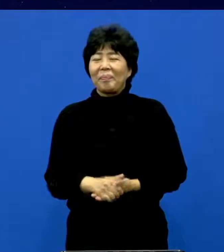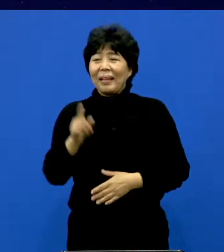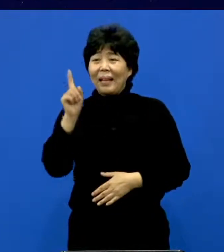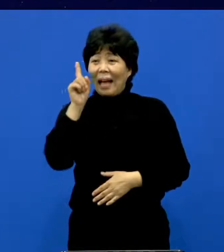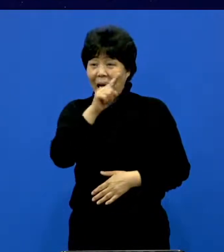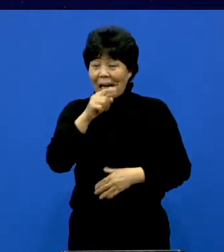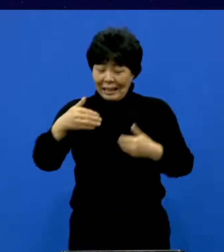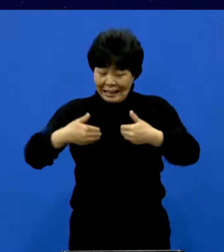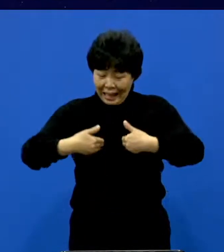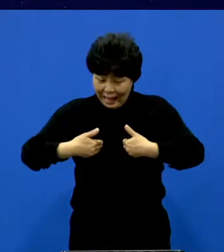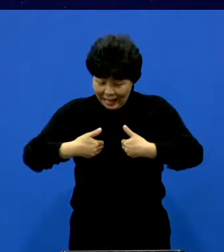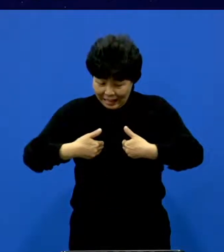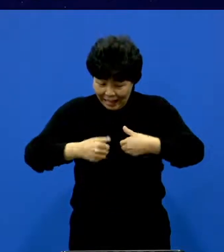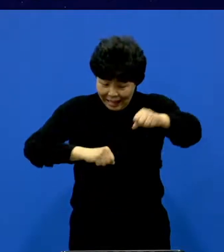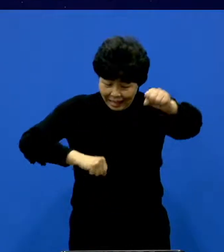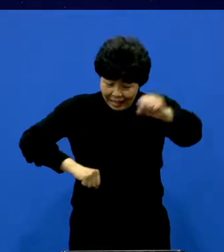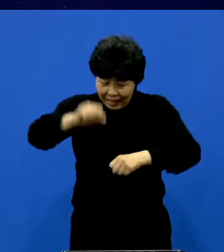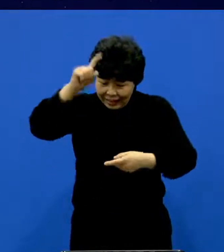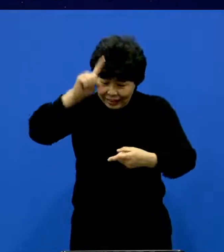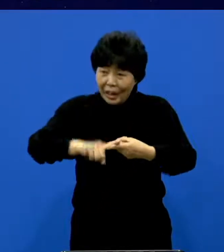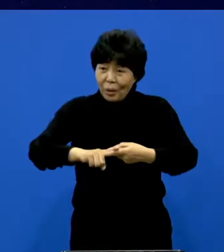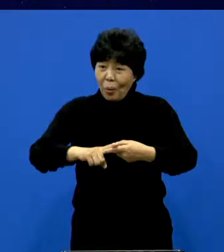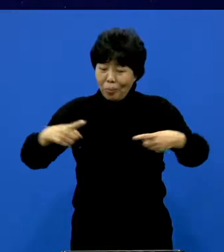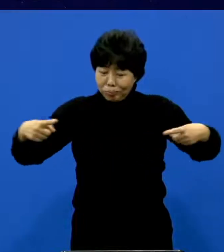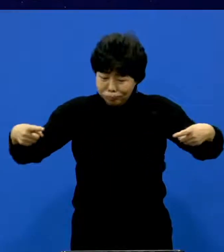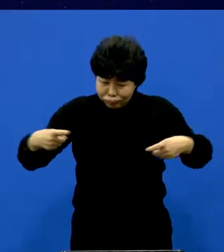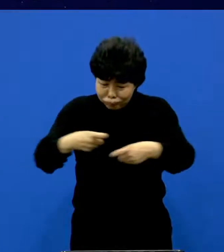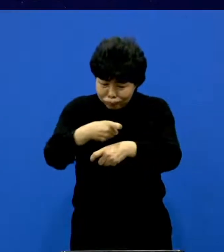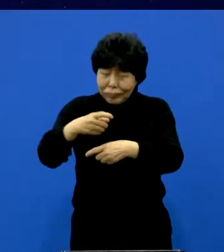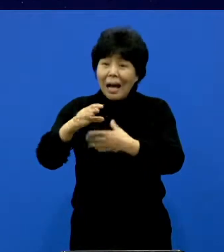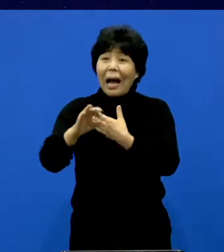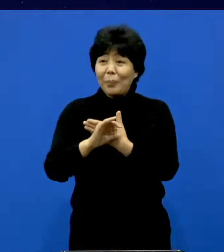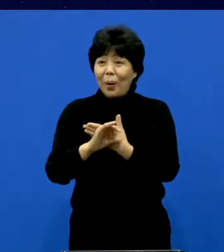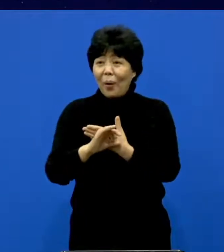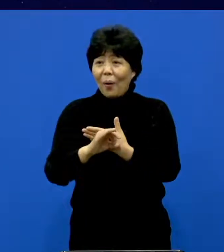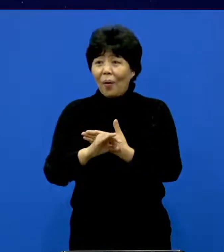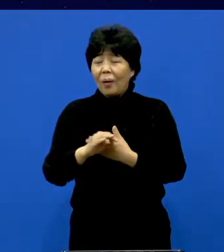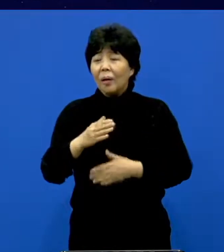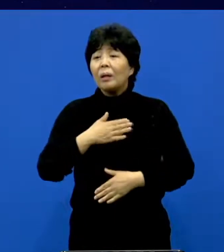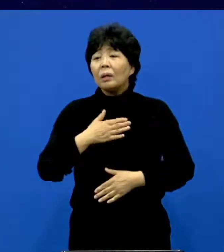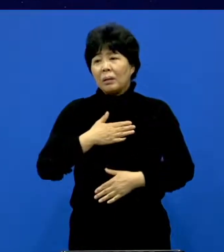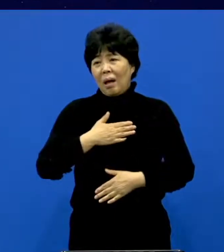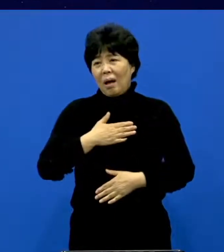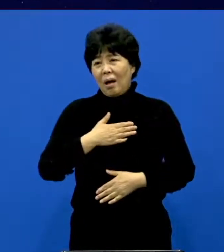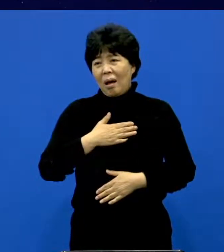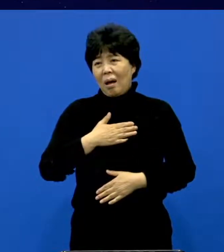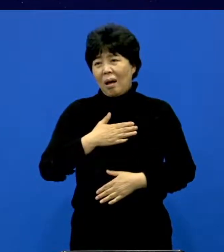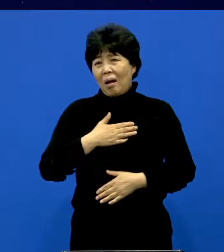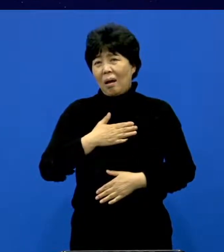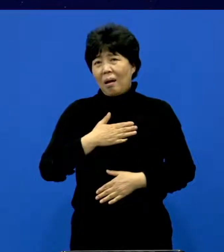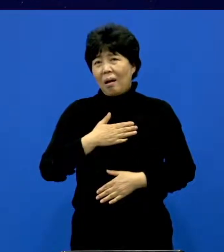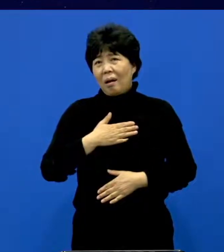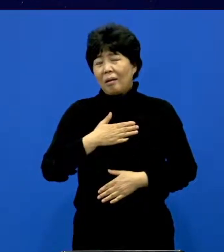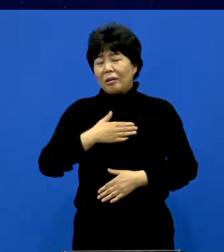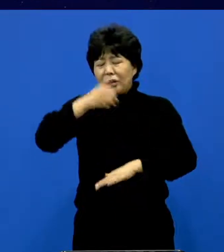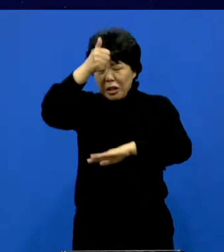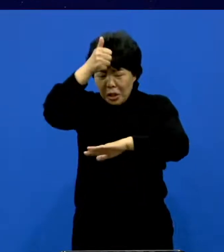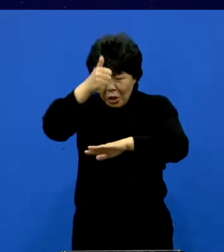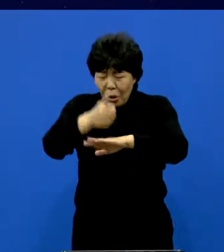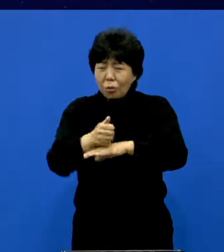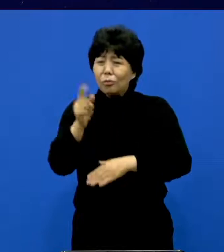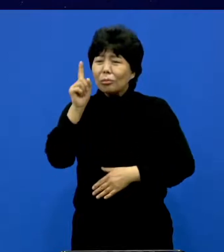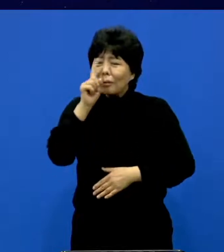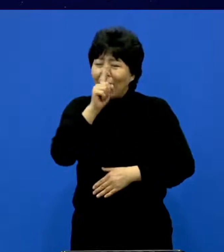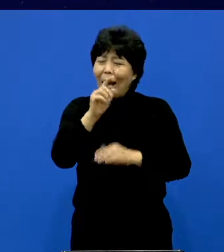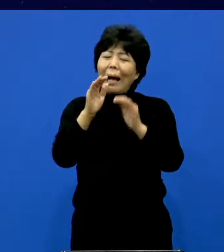나에게 한 행동에 따라 내가 행동한다면 내가 읽고 있는 바이블은 악인의 행동이에요. 밤이기